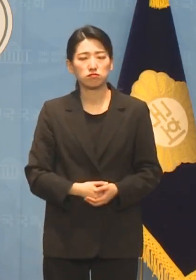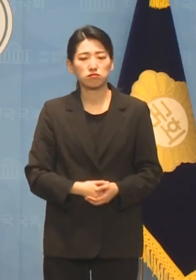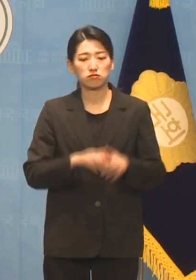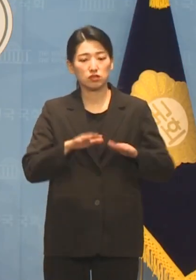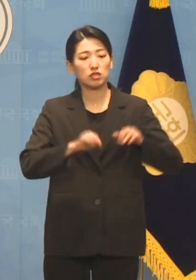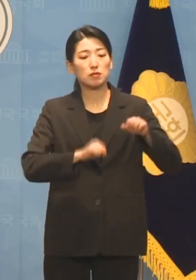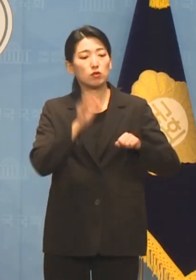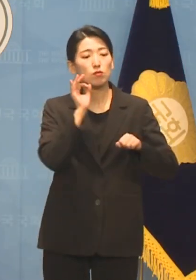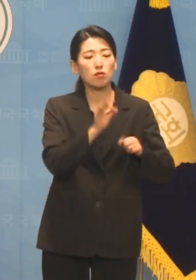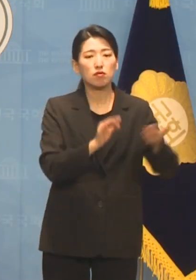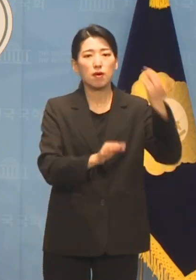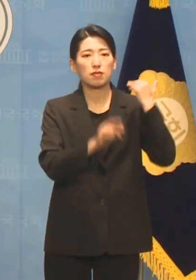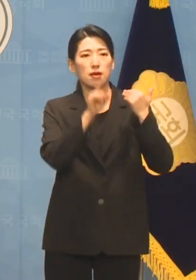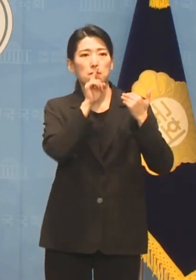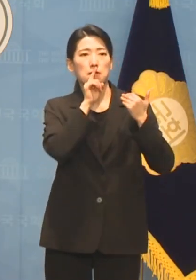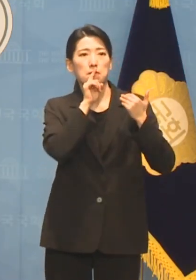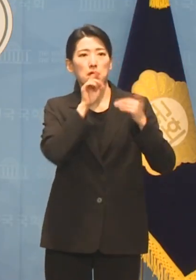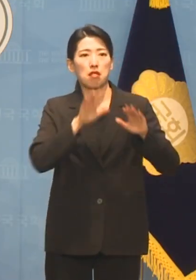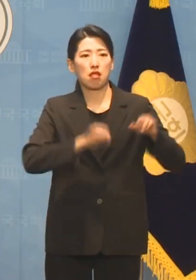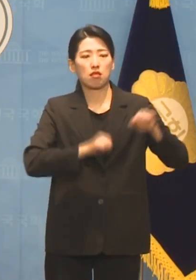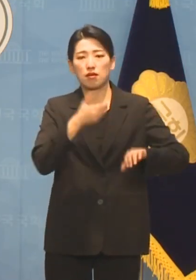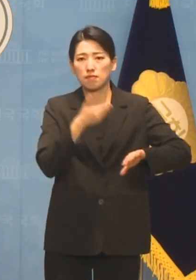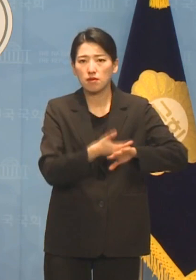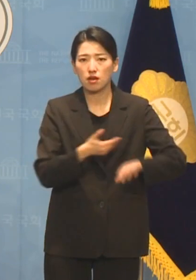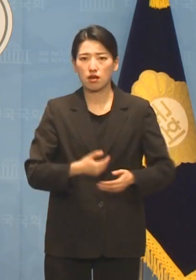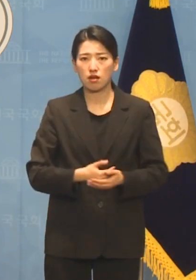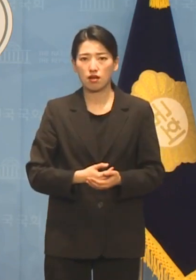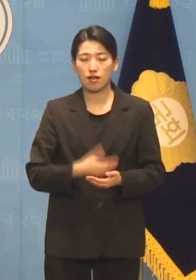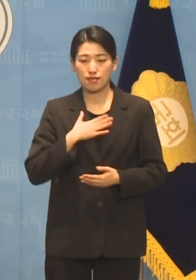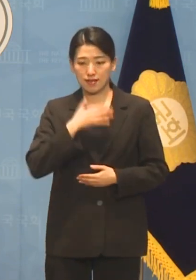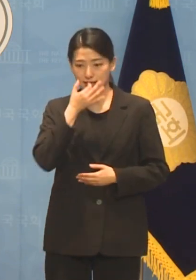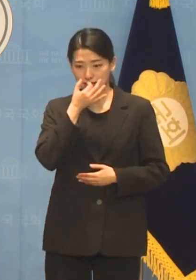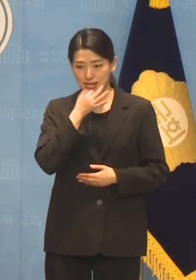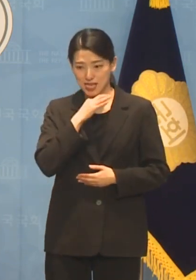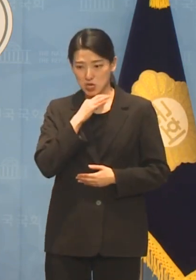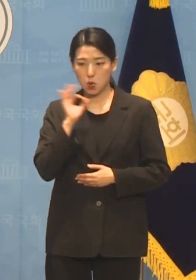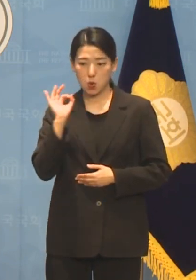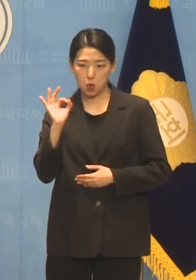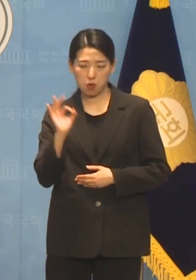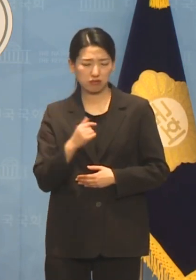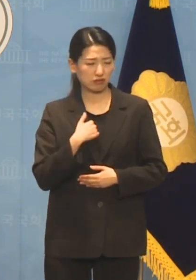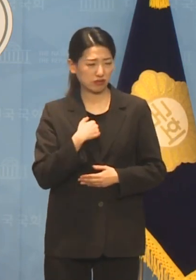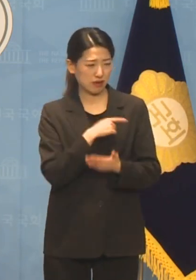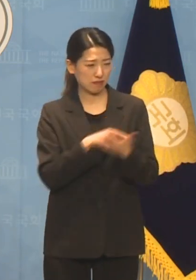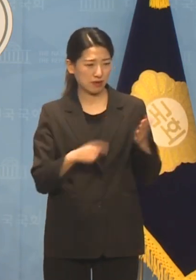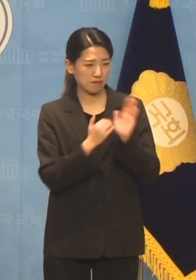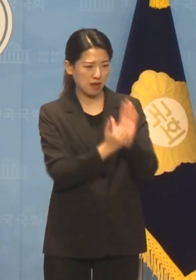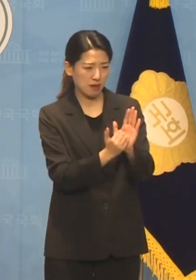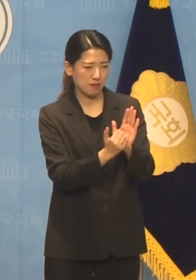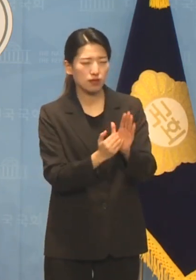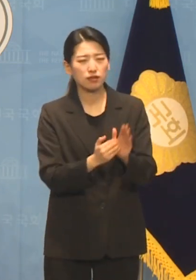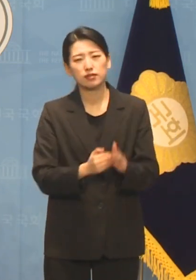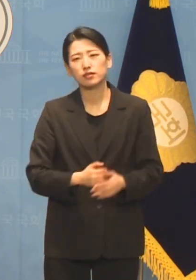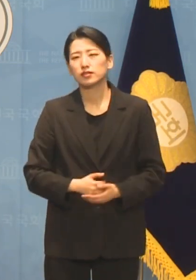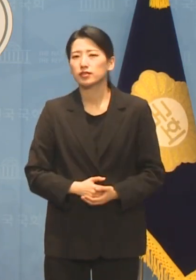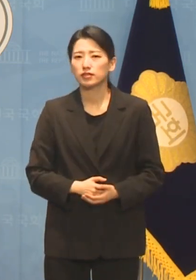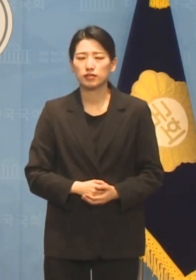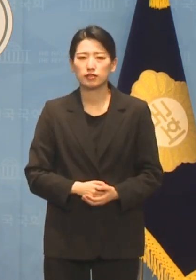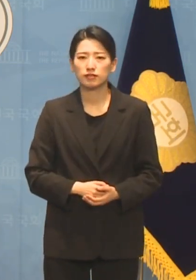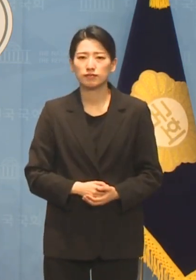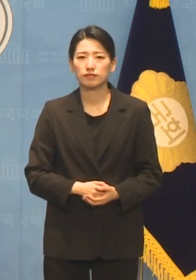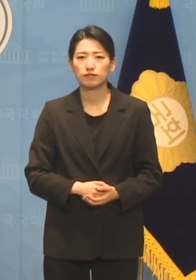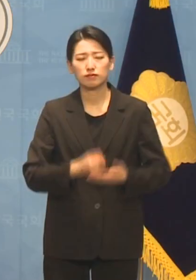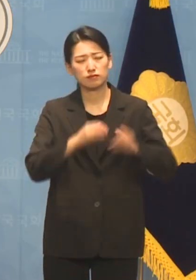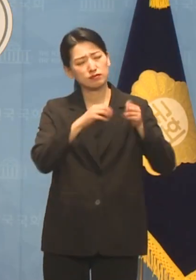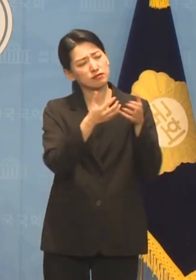배치되며 자신에게 유리한 특검은 요구하고 불리한 특검을 거부하는 이중잣대를 보이고 있습니다. 국민의힘은 더 이상